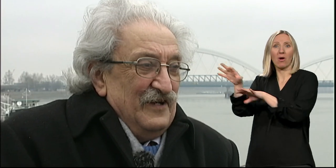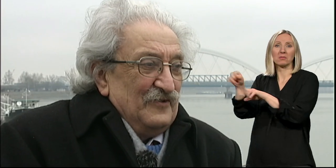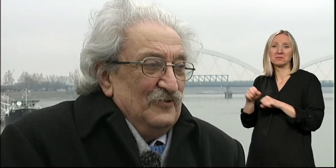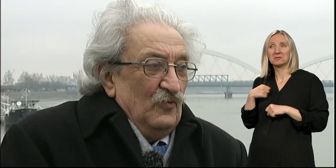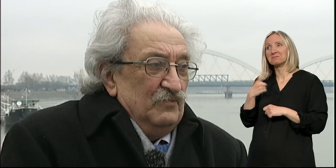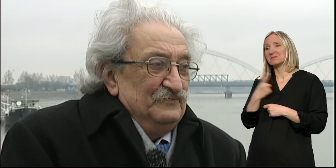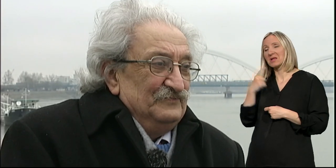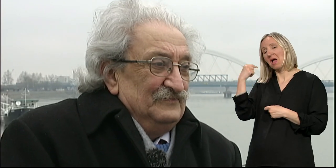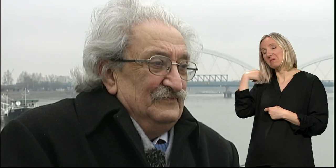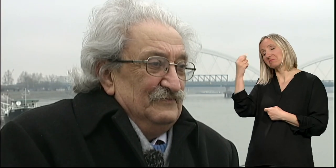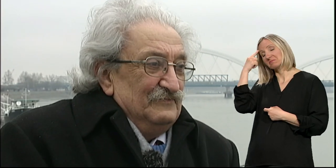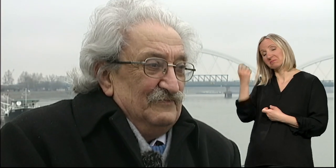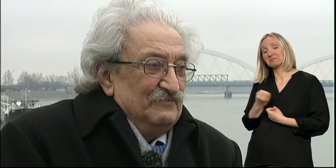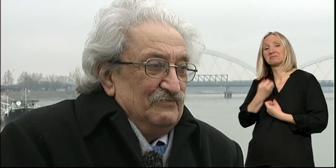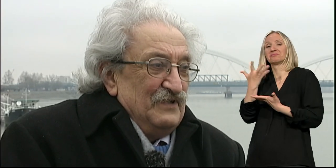Direktno u